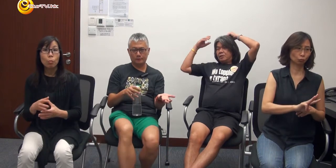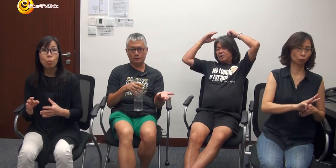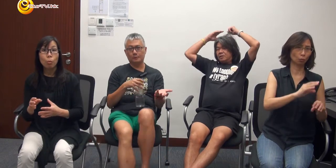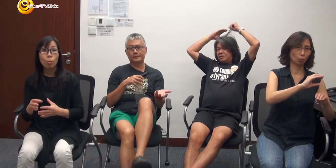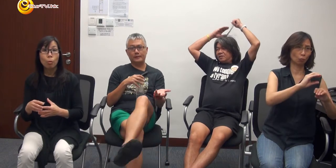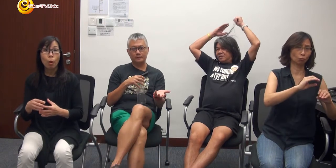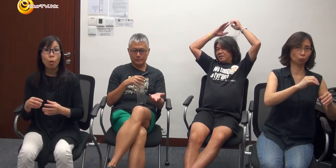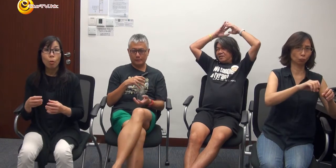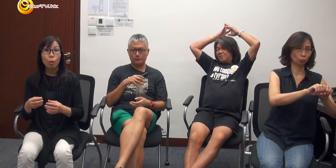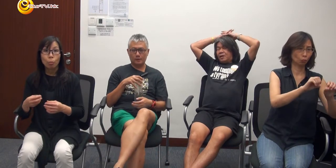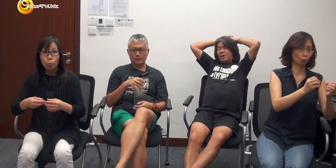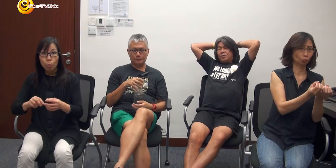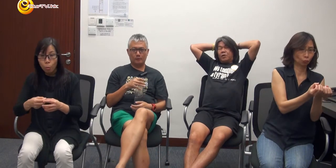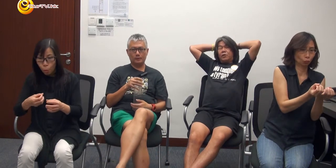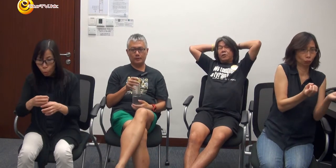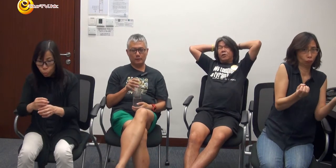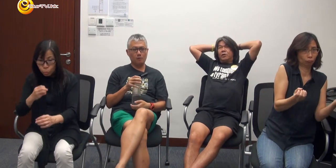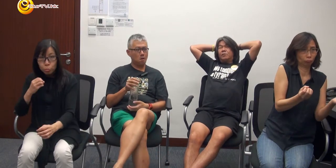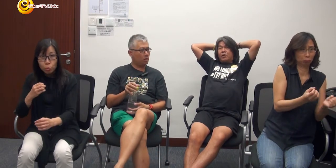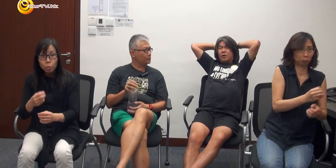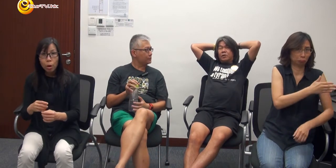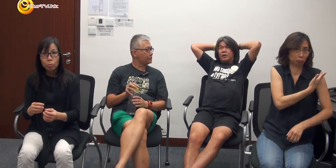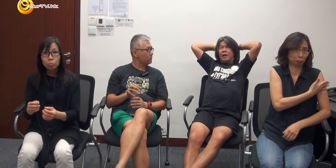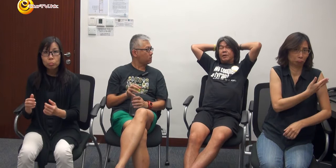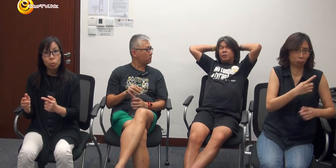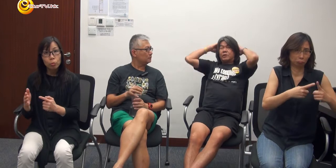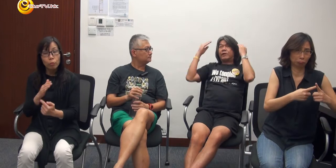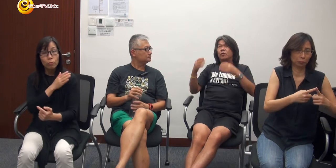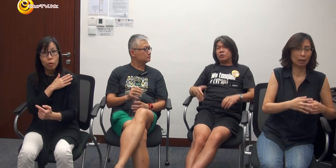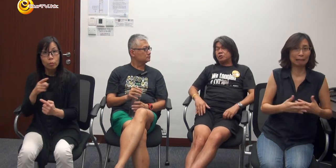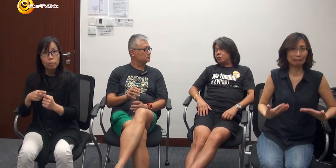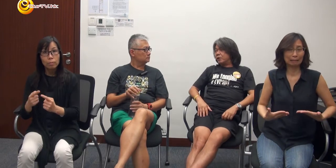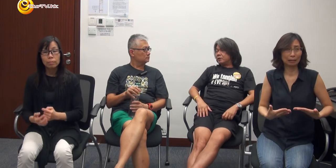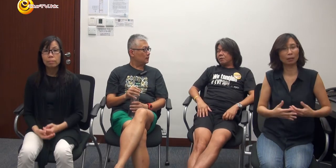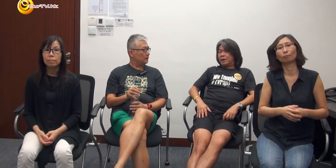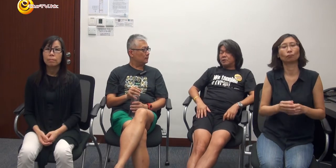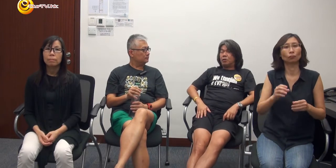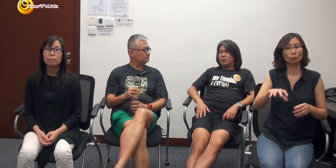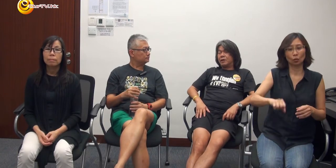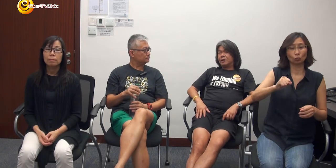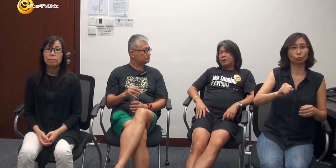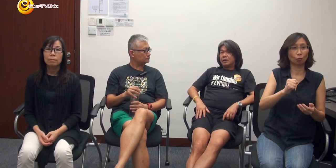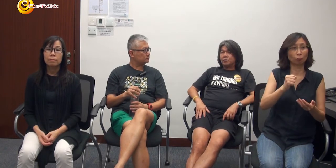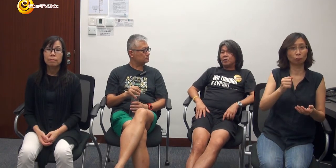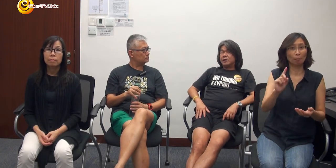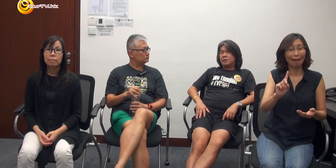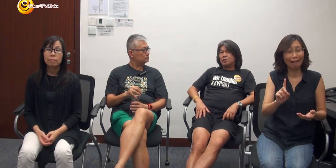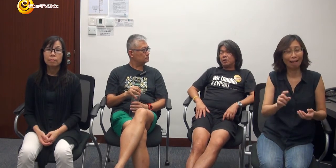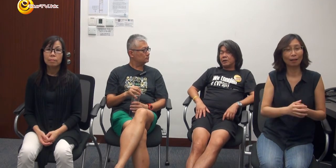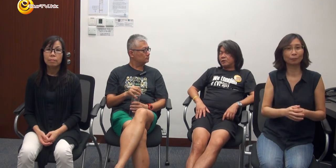喉佬咁勁啫，仲勁過啲破壞力係咯。 咁佢而家係咪有因為用咗組件抑或係燒焊咧？咁當然而家燒焊就係其中